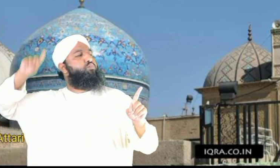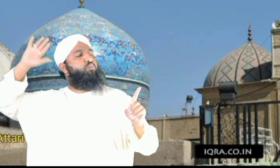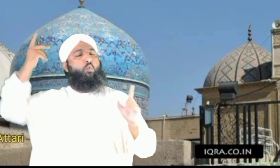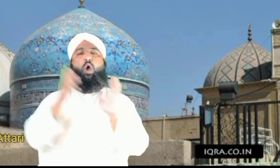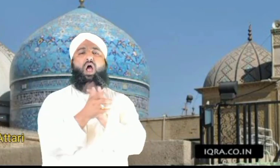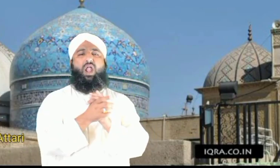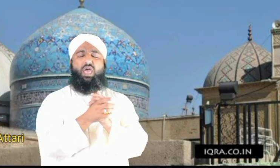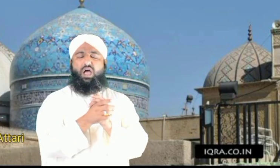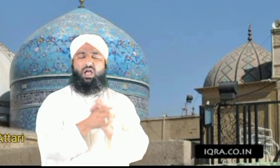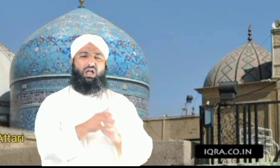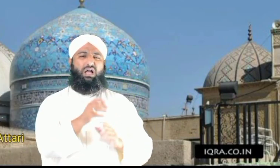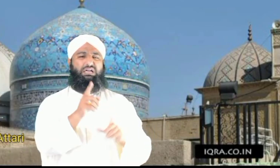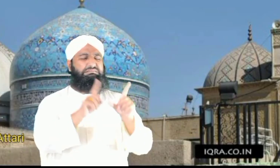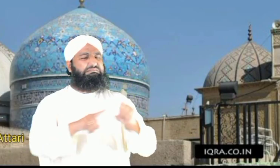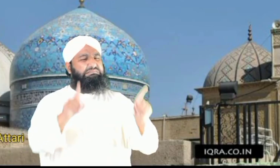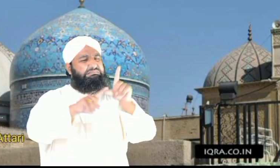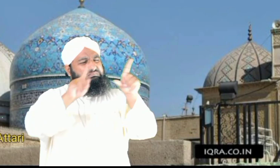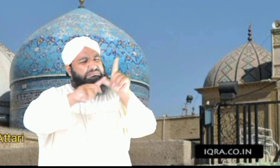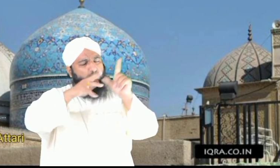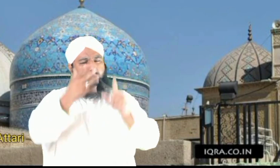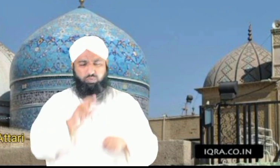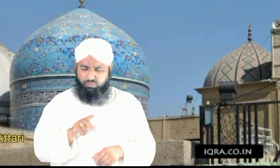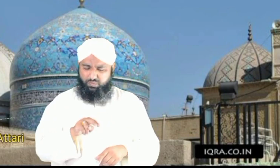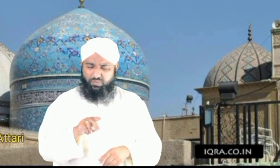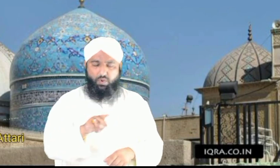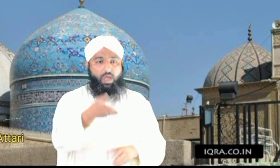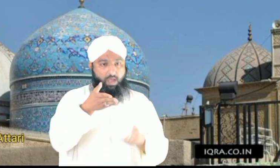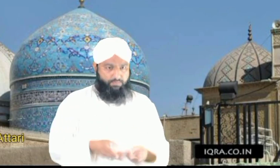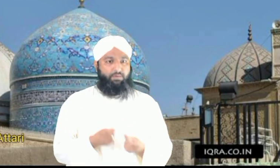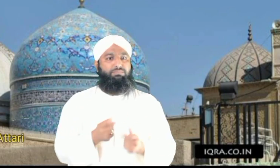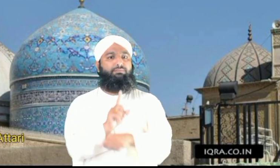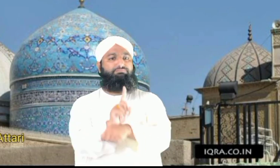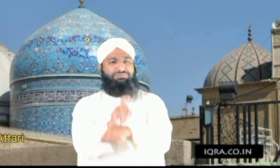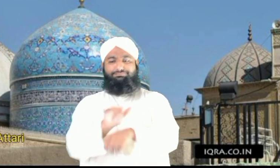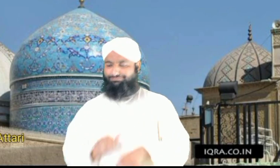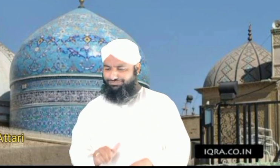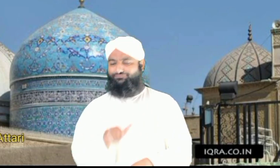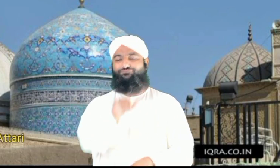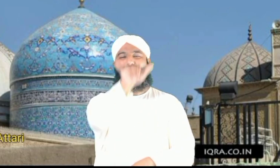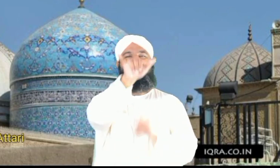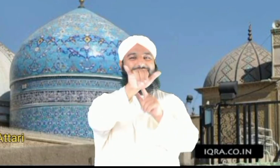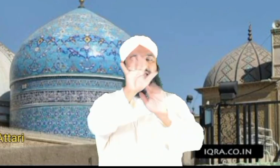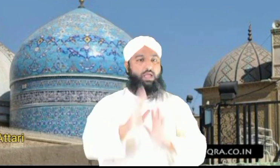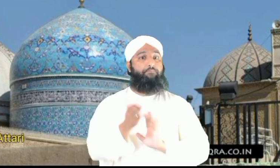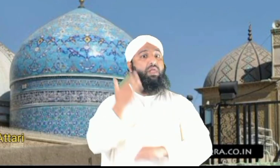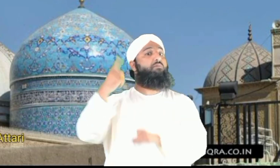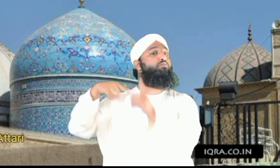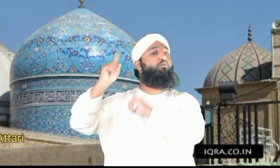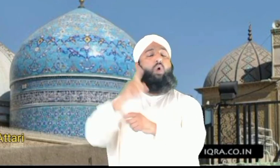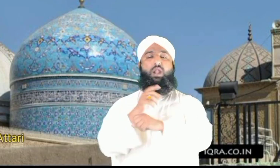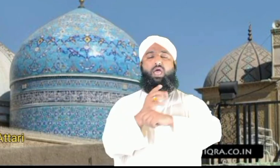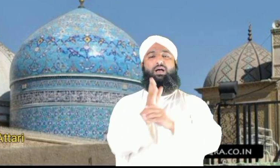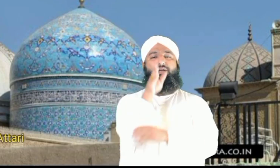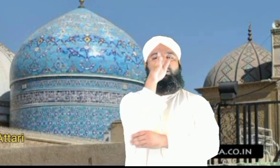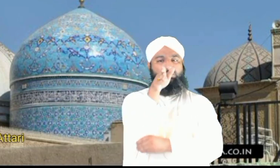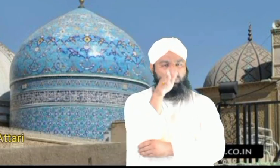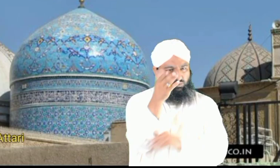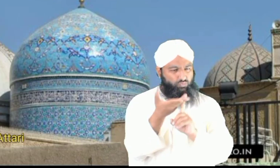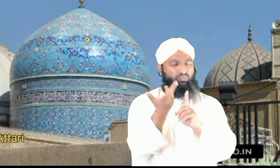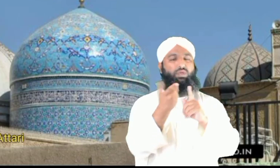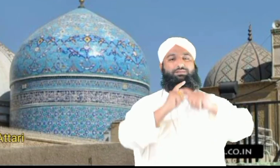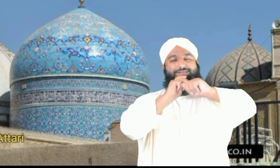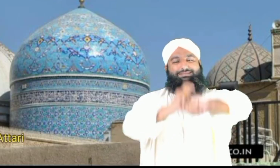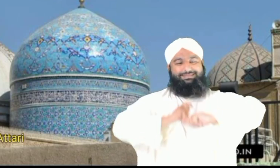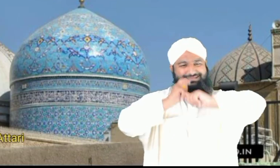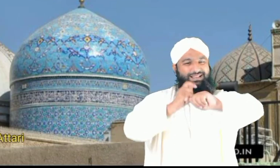تھا، اب جہاز کی وجہ سے گھنٹوں میں طے ہو جاتا ہے۔ پہلے اونٹوں اور گھوڑوں پر سفر ہوتا تھا اور اب ٹرین، کارز اور